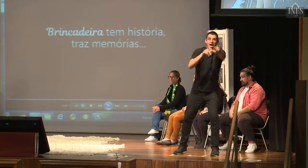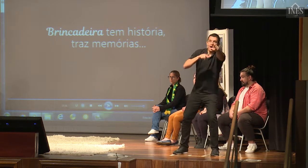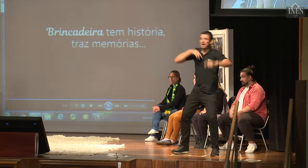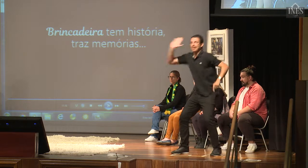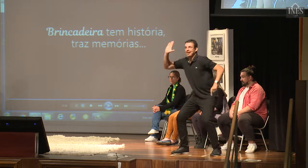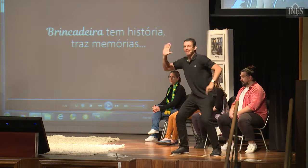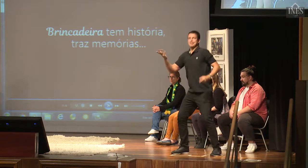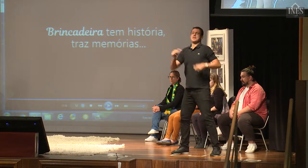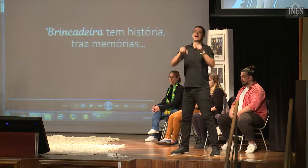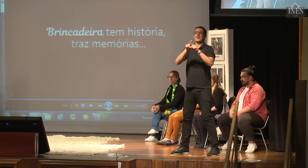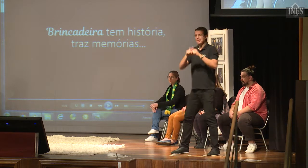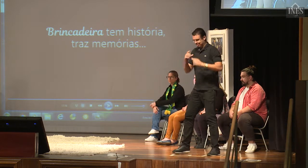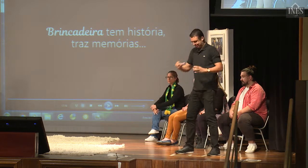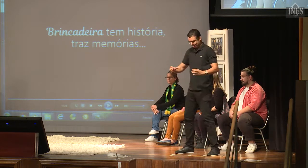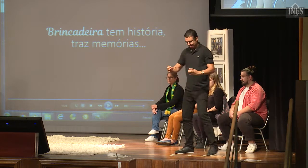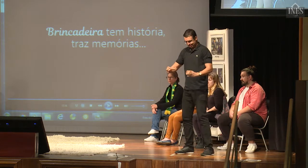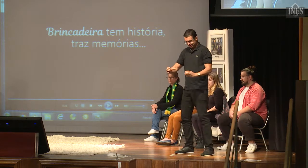né, porque tá com você.